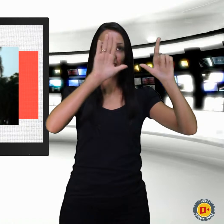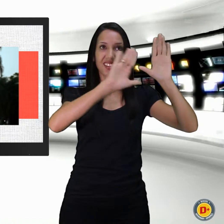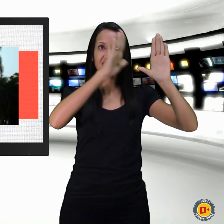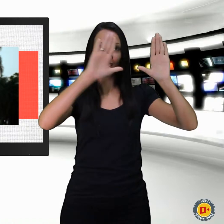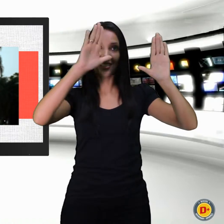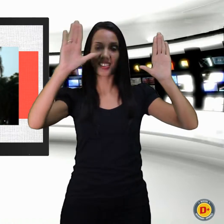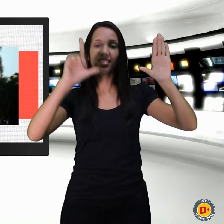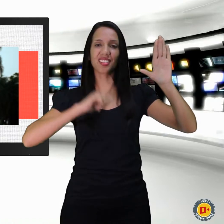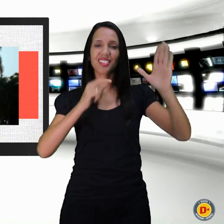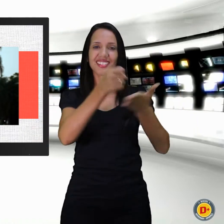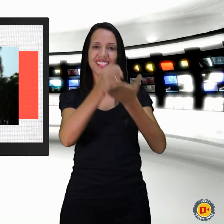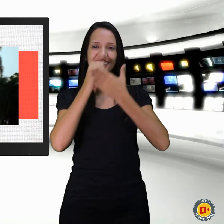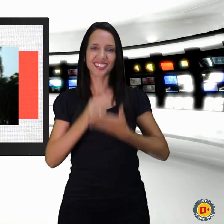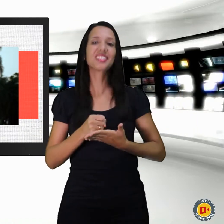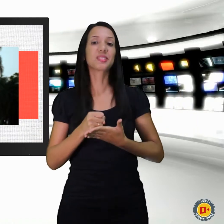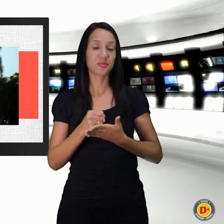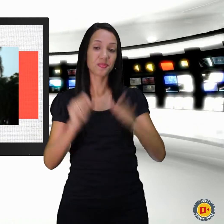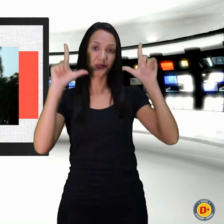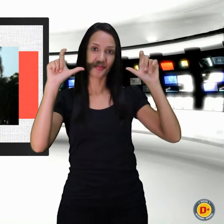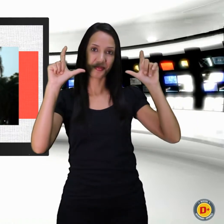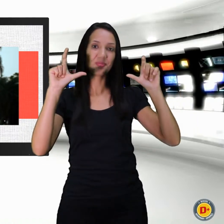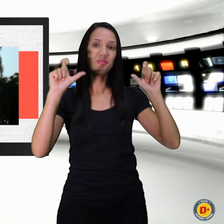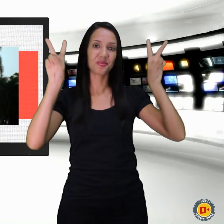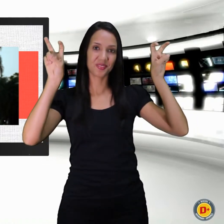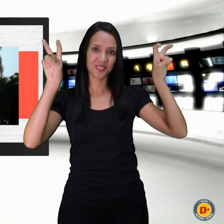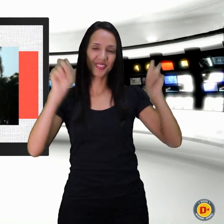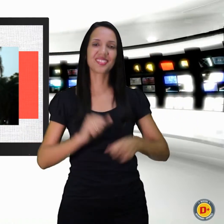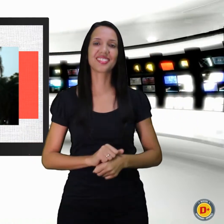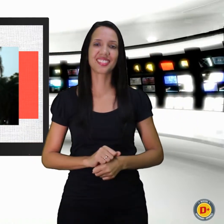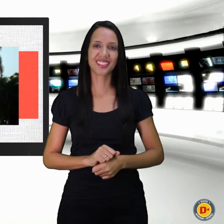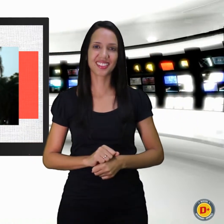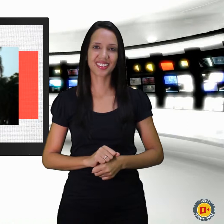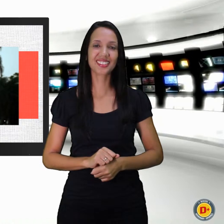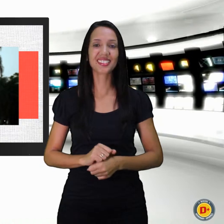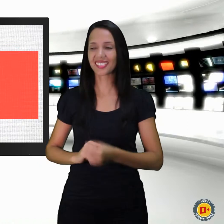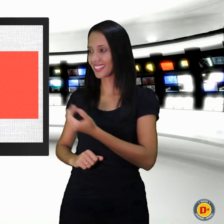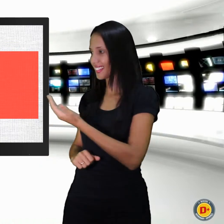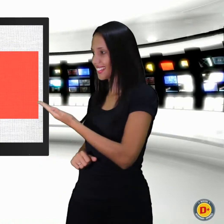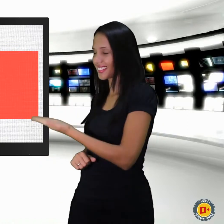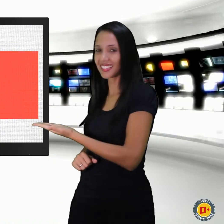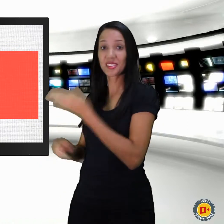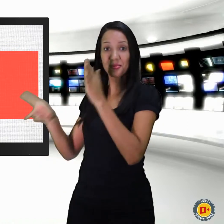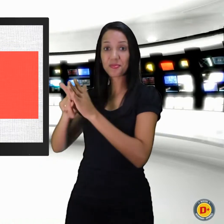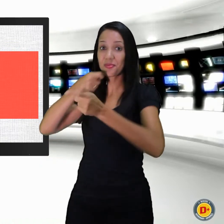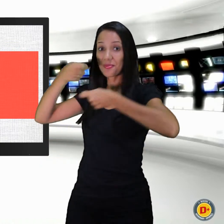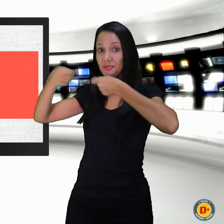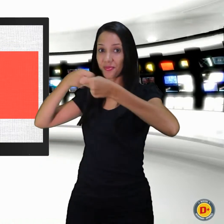para imersão no tema Heber Anacleto é jornalista e participou do